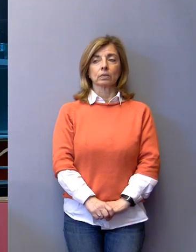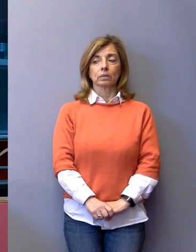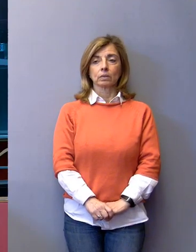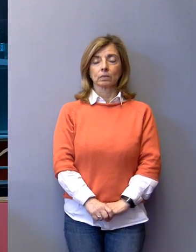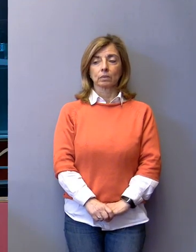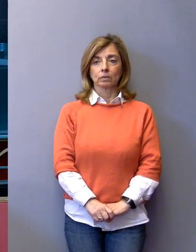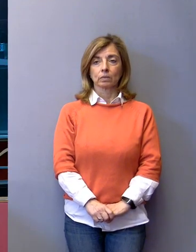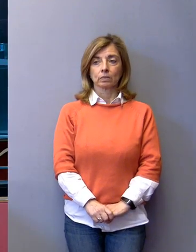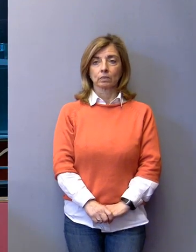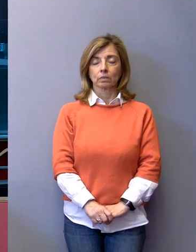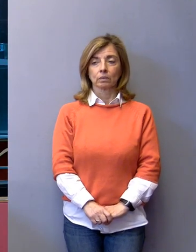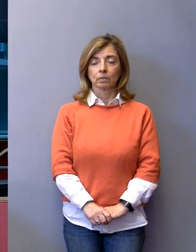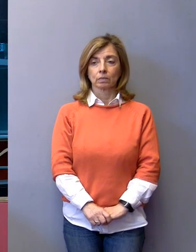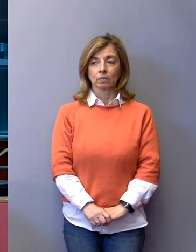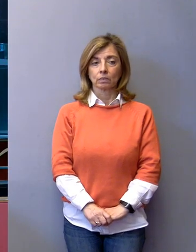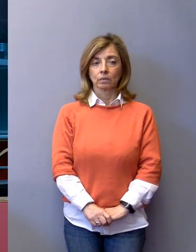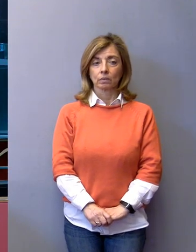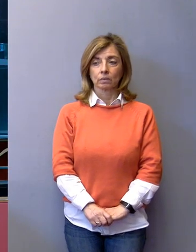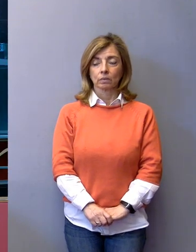consigliera Lodi